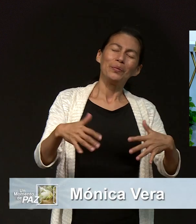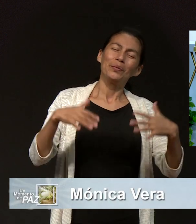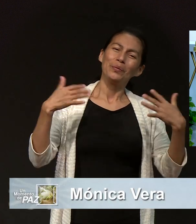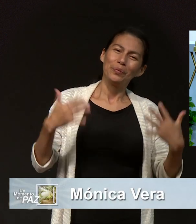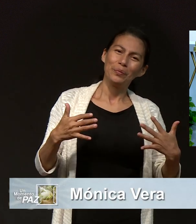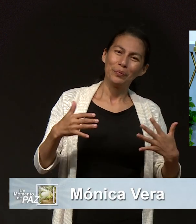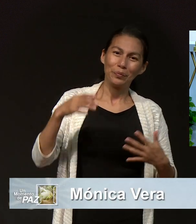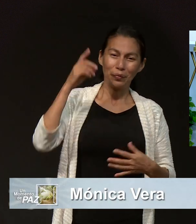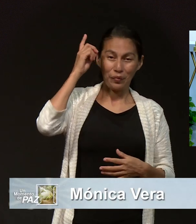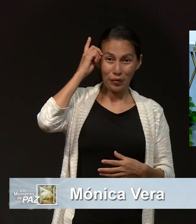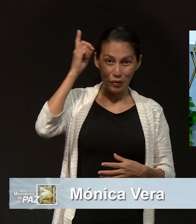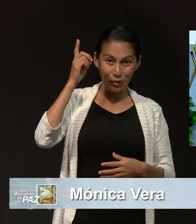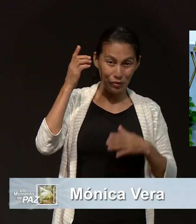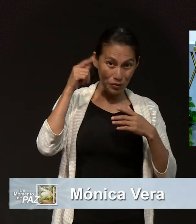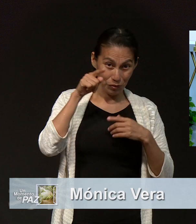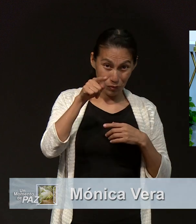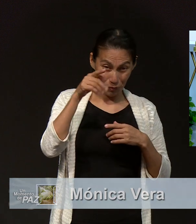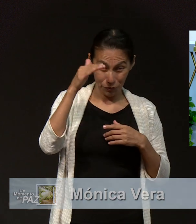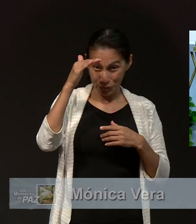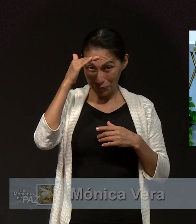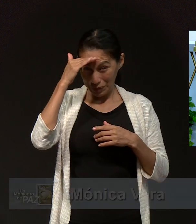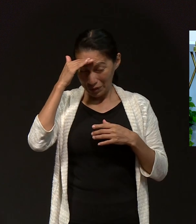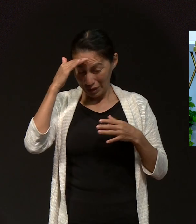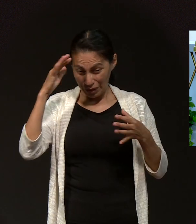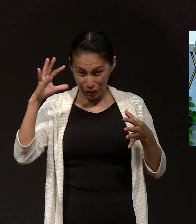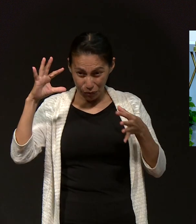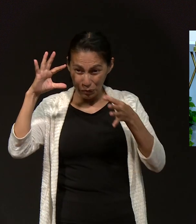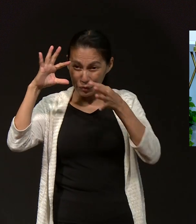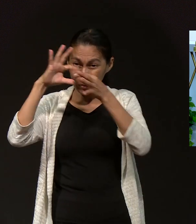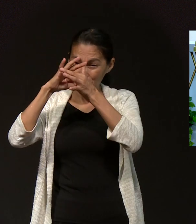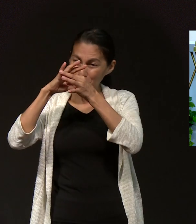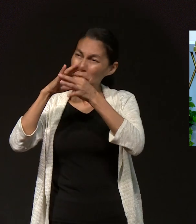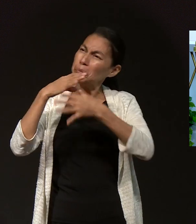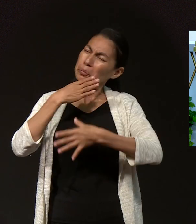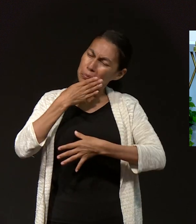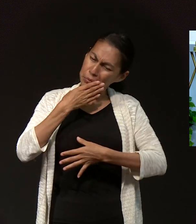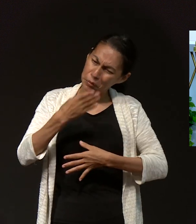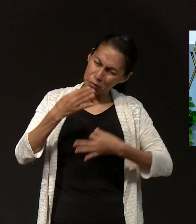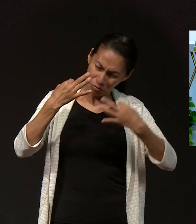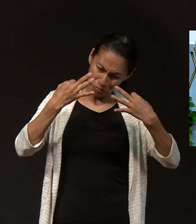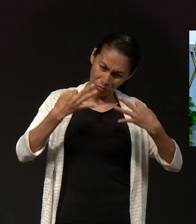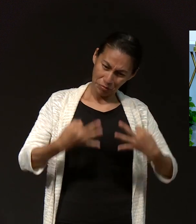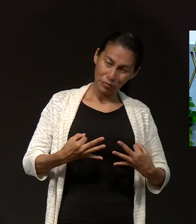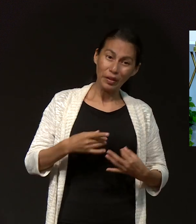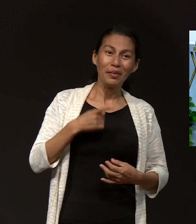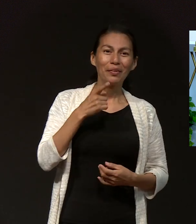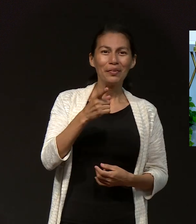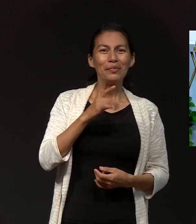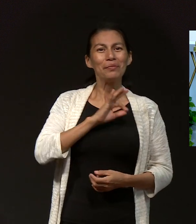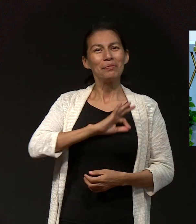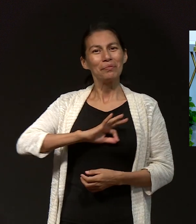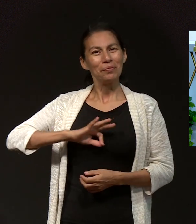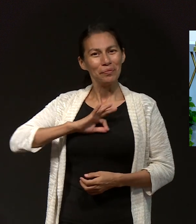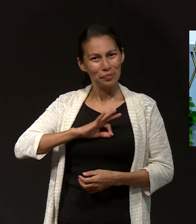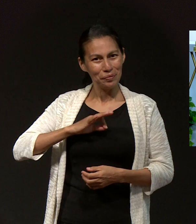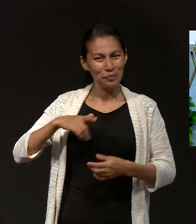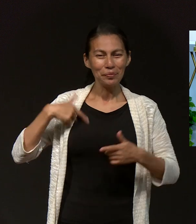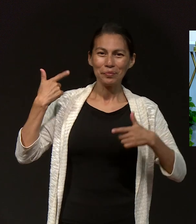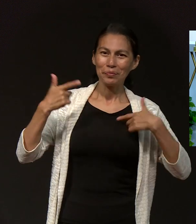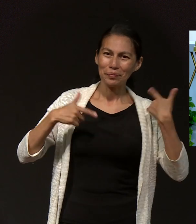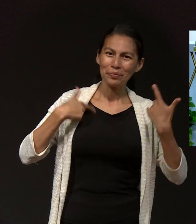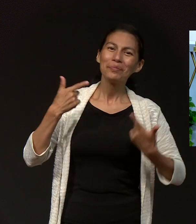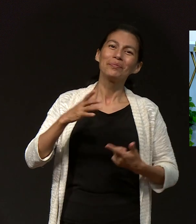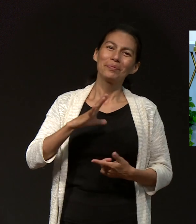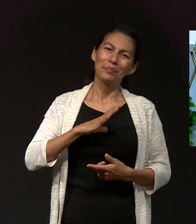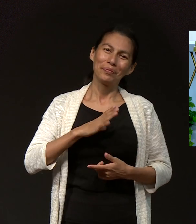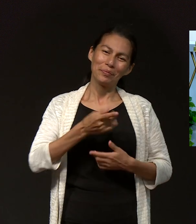ti. Dios concentrará tu mente sobre las buenas cosas de la vida. Y tendrás mayor felicidad, mayor